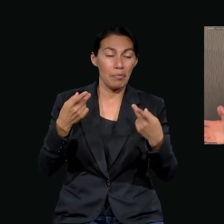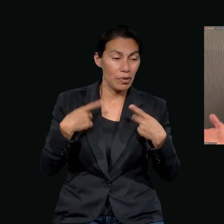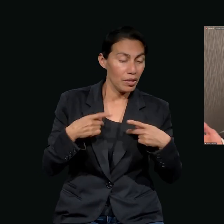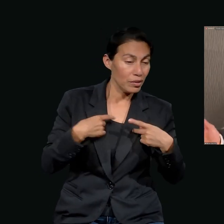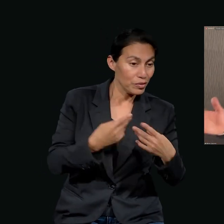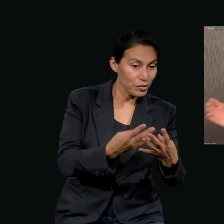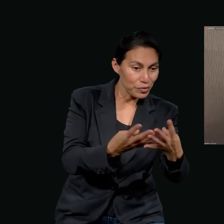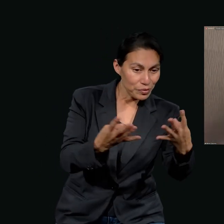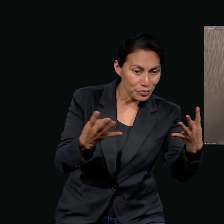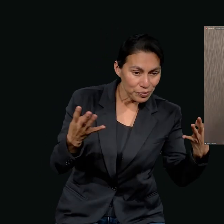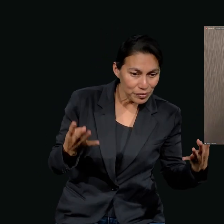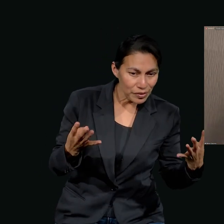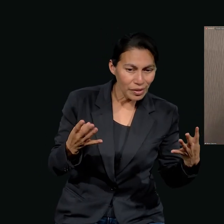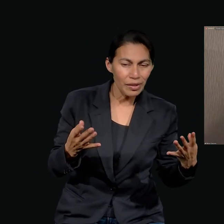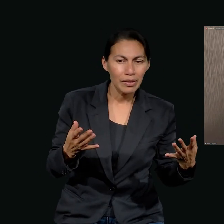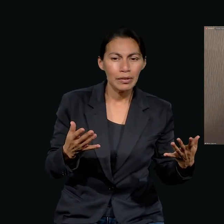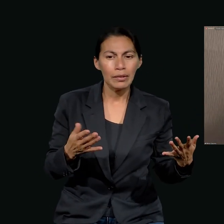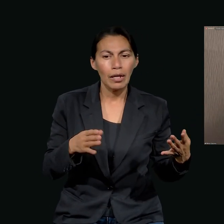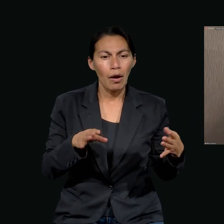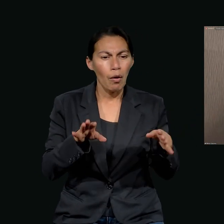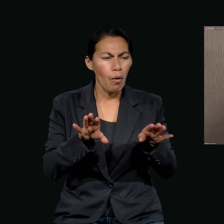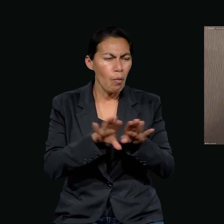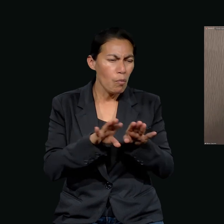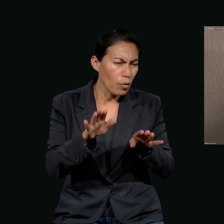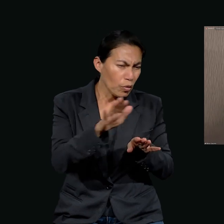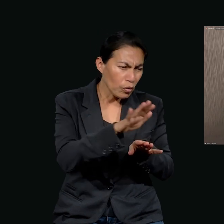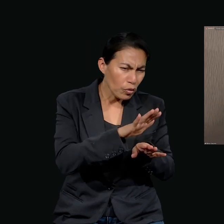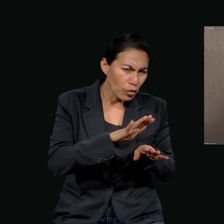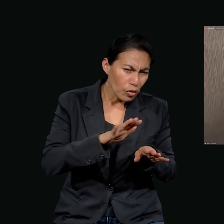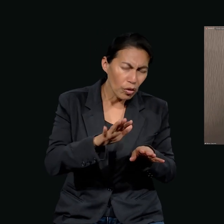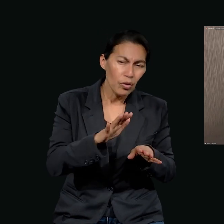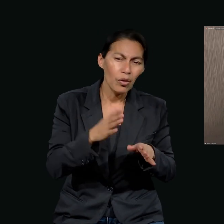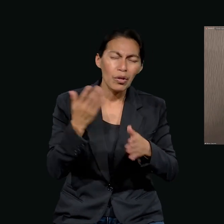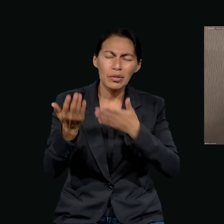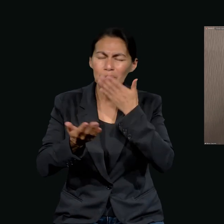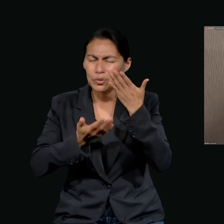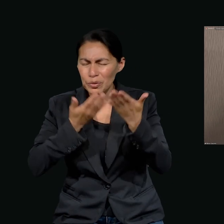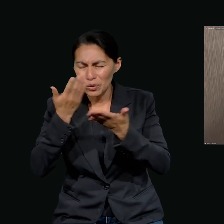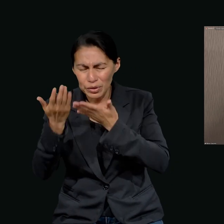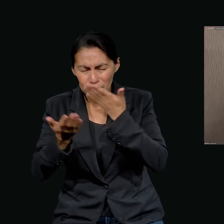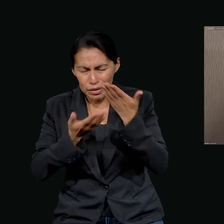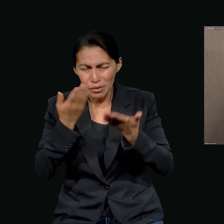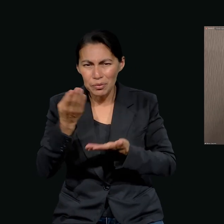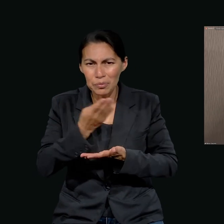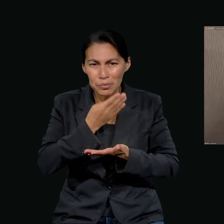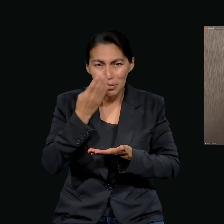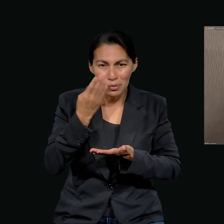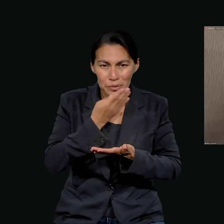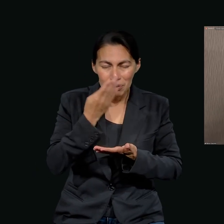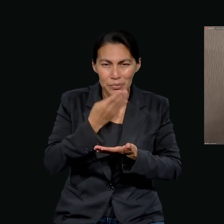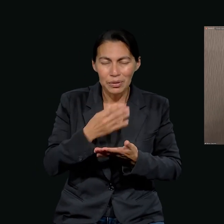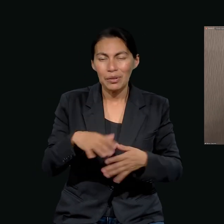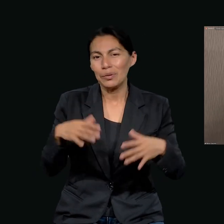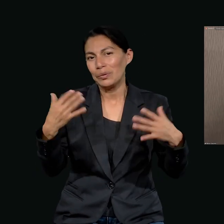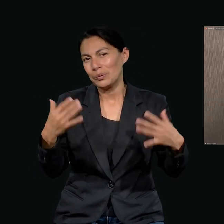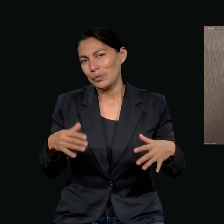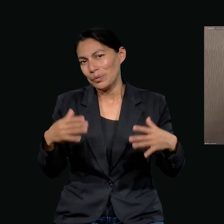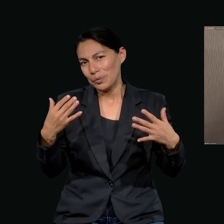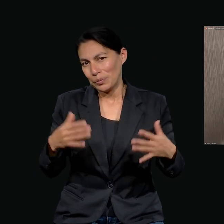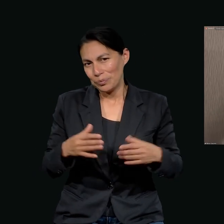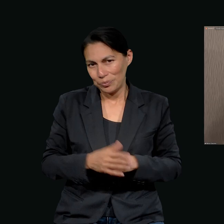través de gentes que tenía, mediante la confirmación, estudiando la palabra de Dios.